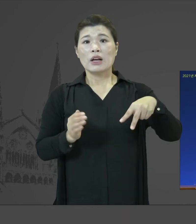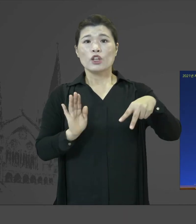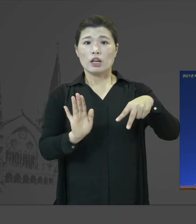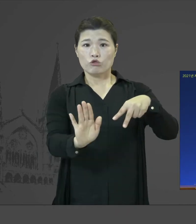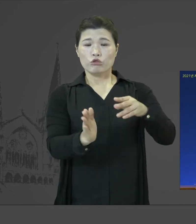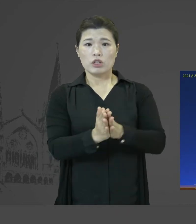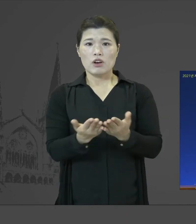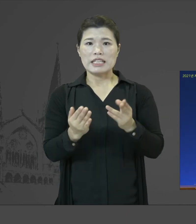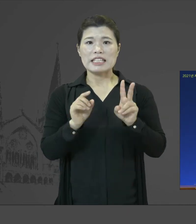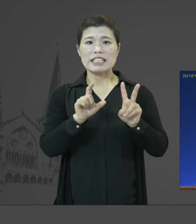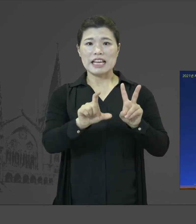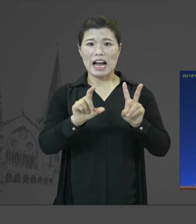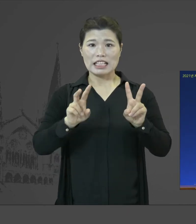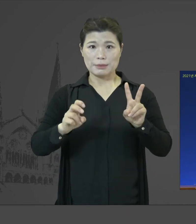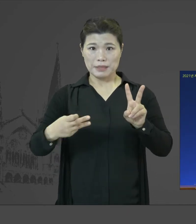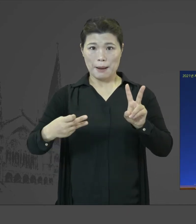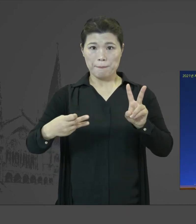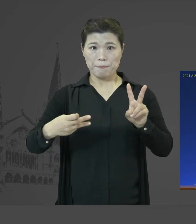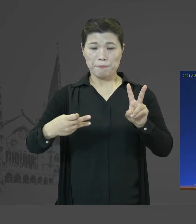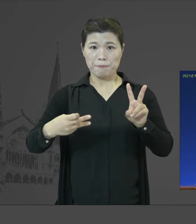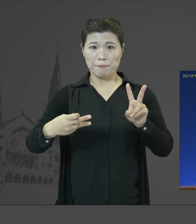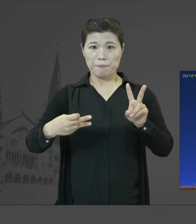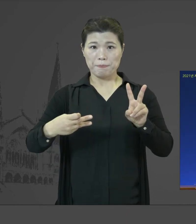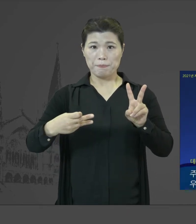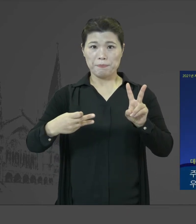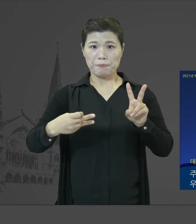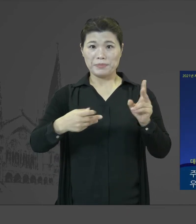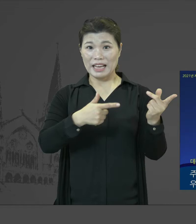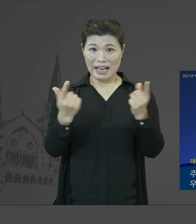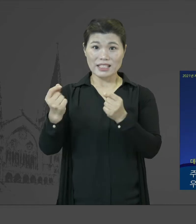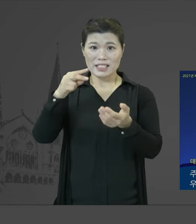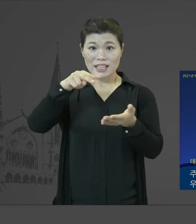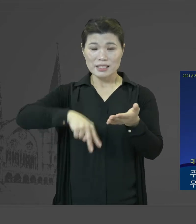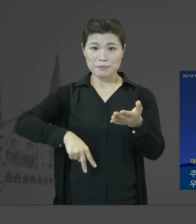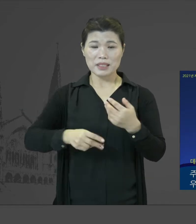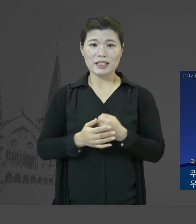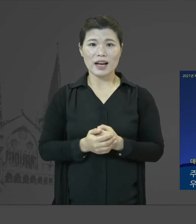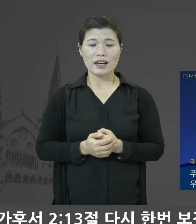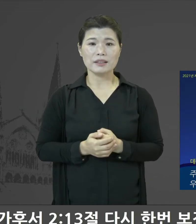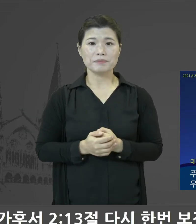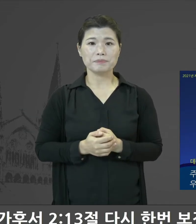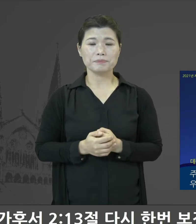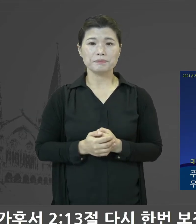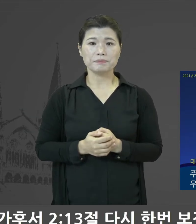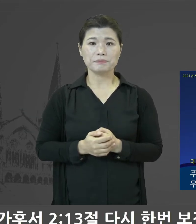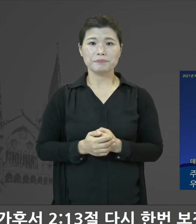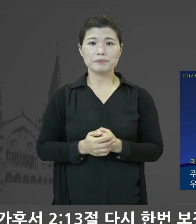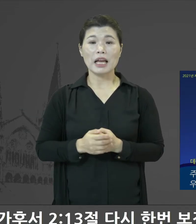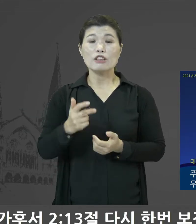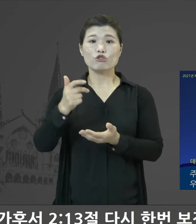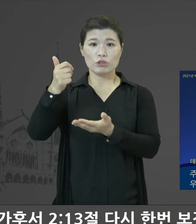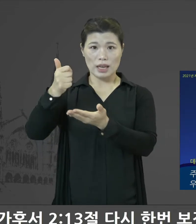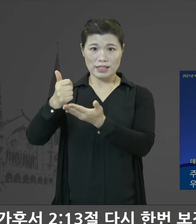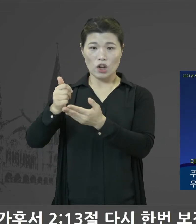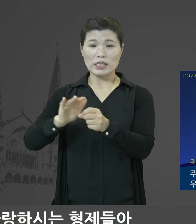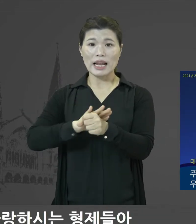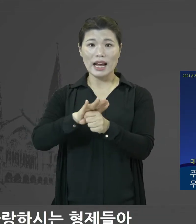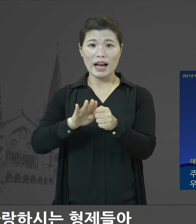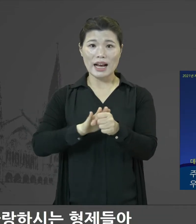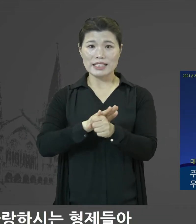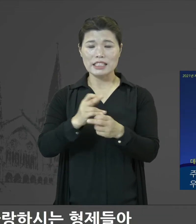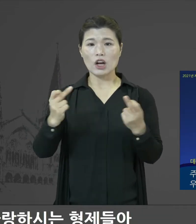2장 13절 다시 한번 보겠습니다. 같이 한번 봅니다. 읽겠습니다. 주께서